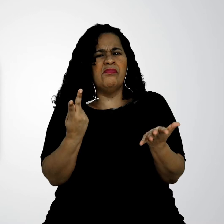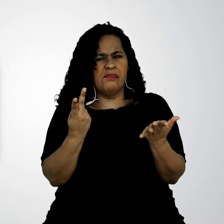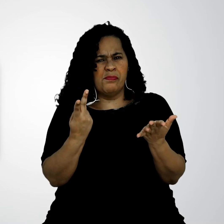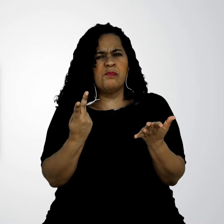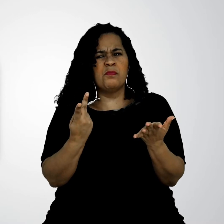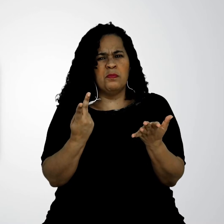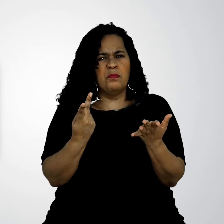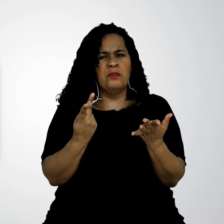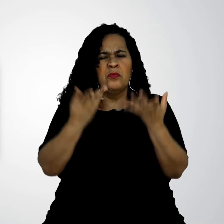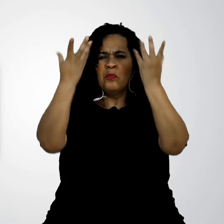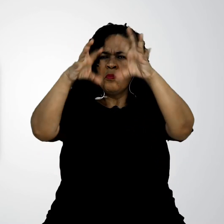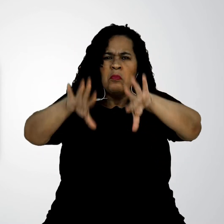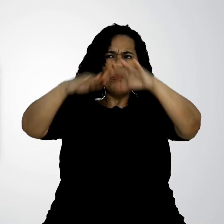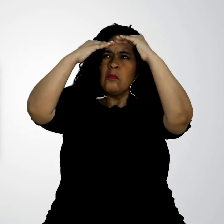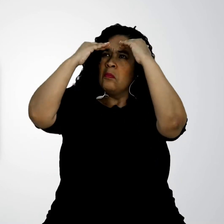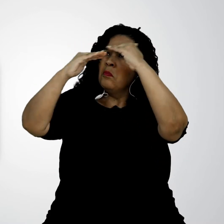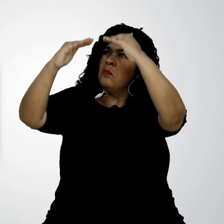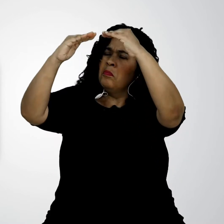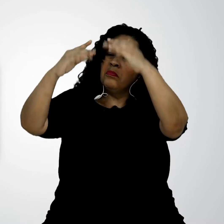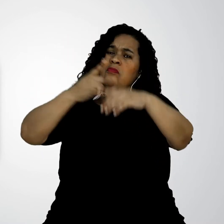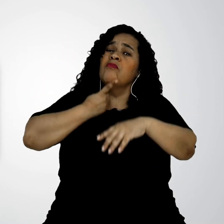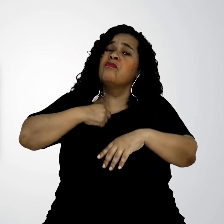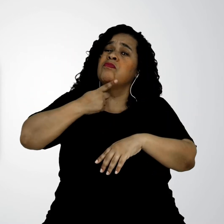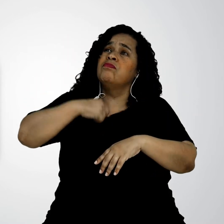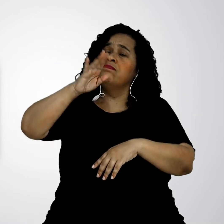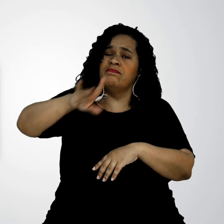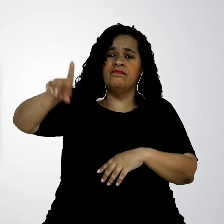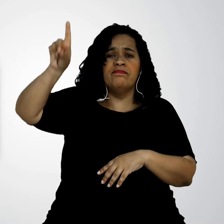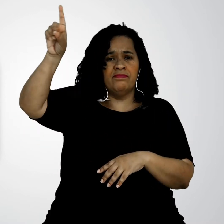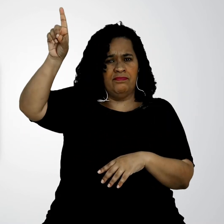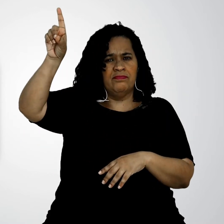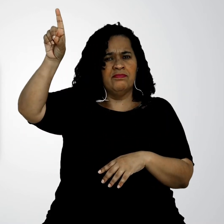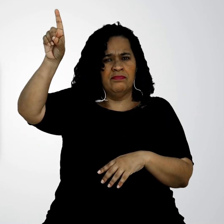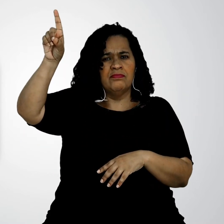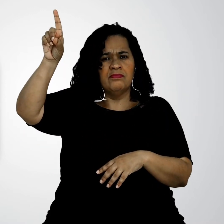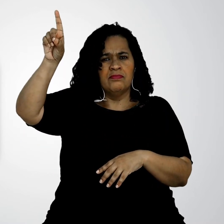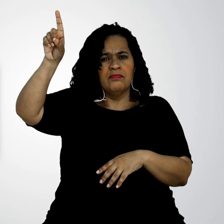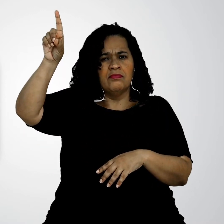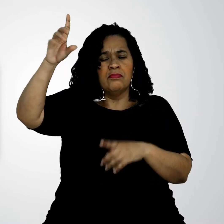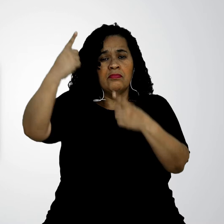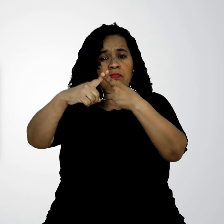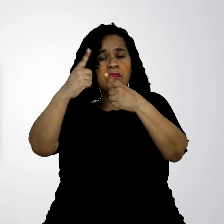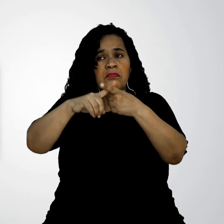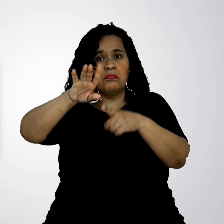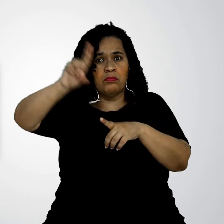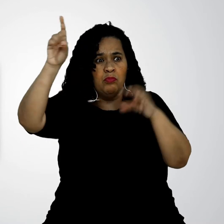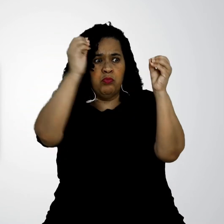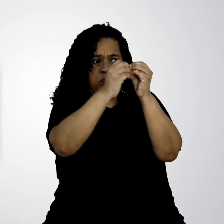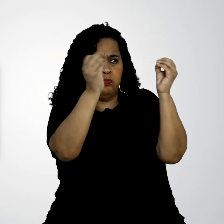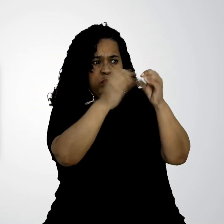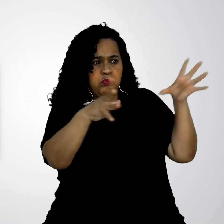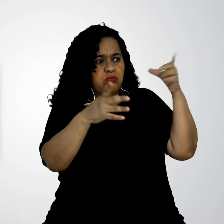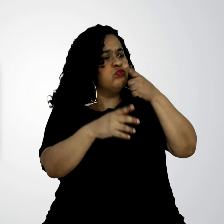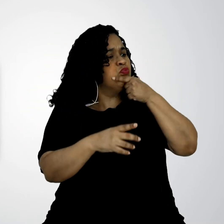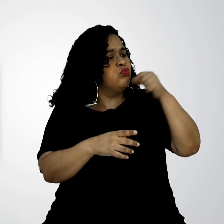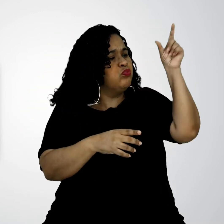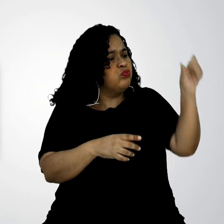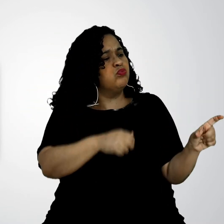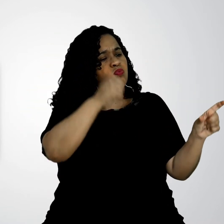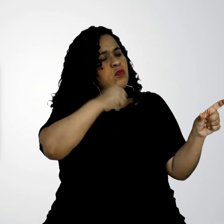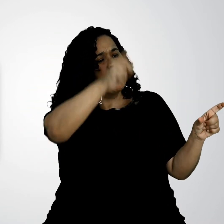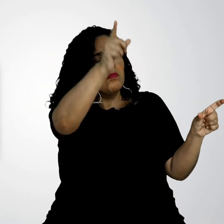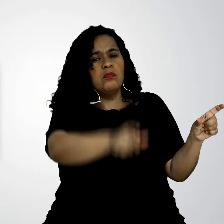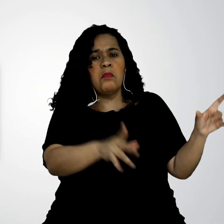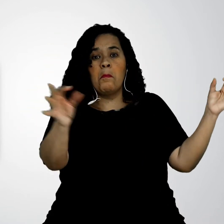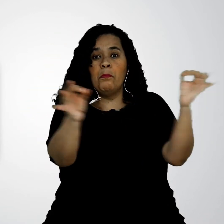de Deus para a função social, o desequilíbrio está aí. O desequilíbrio está aí. A gente tem seres humanos hedonistas, seres humanos